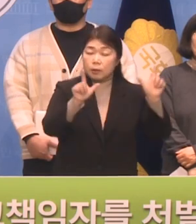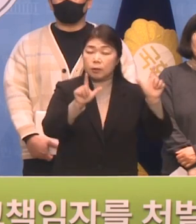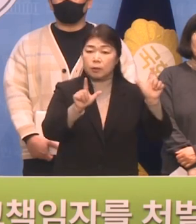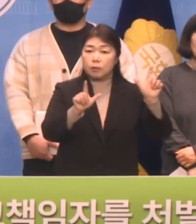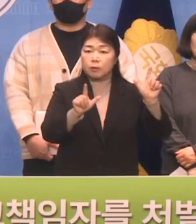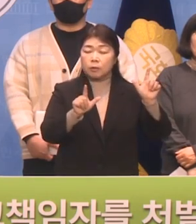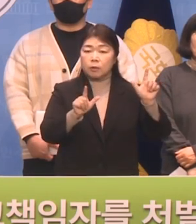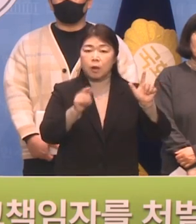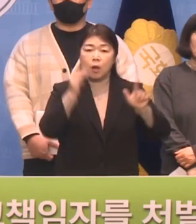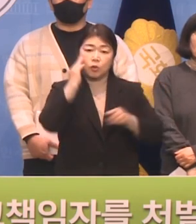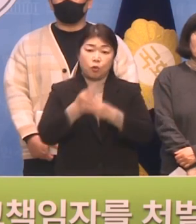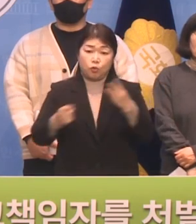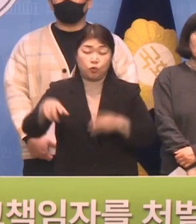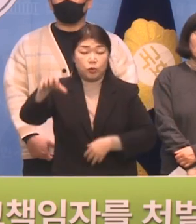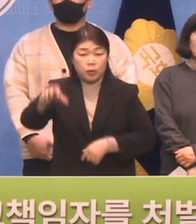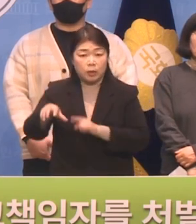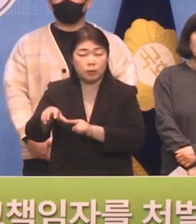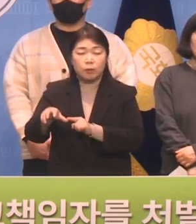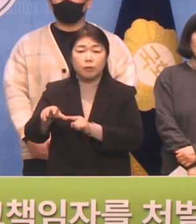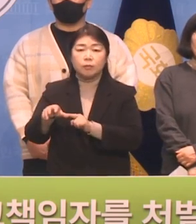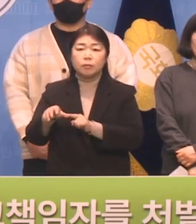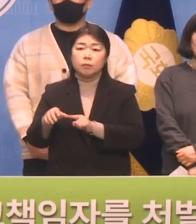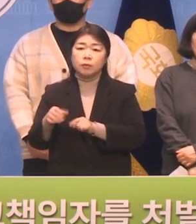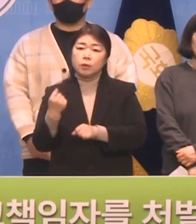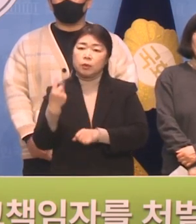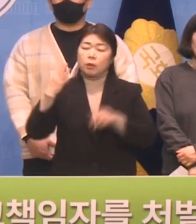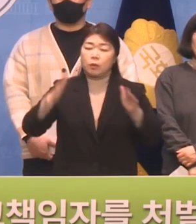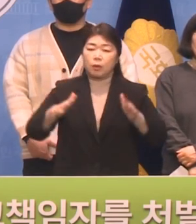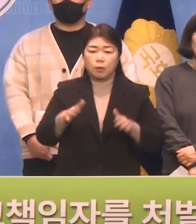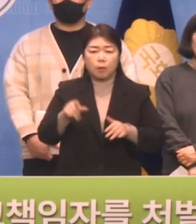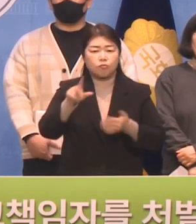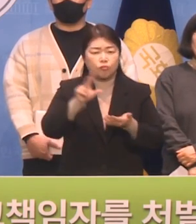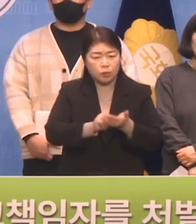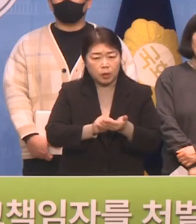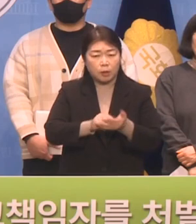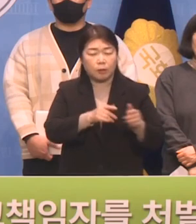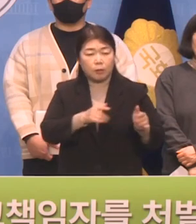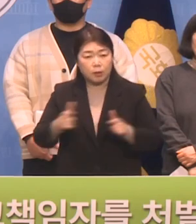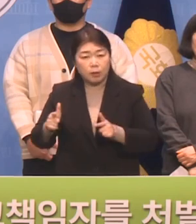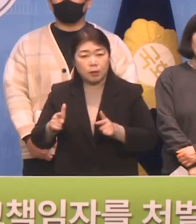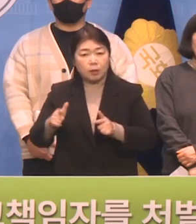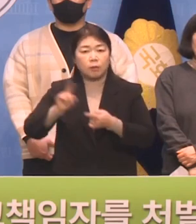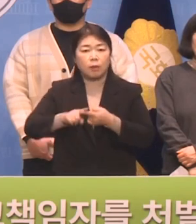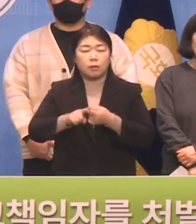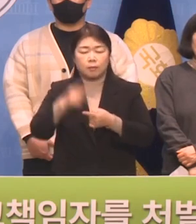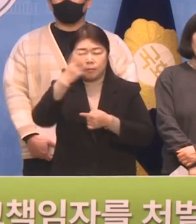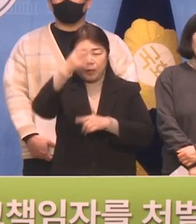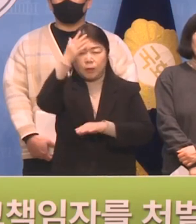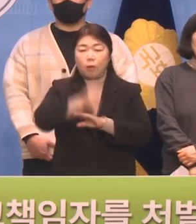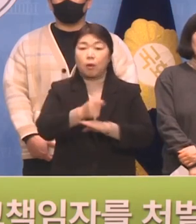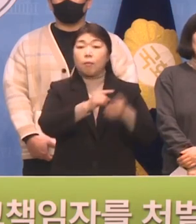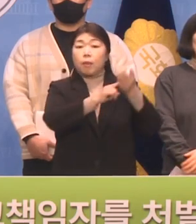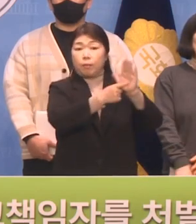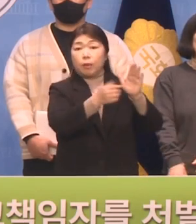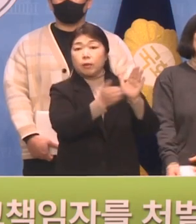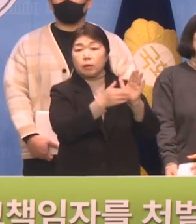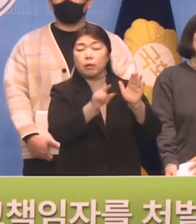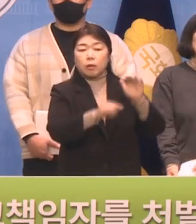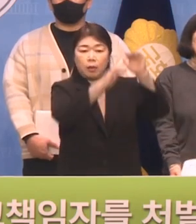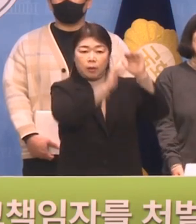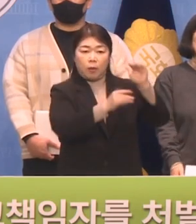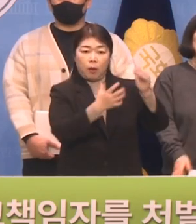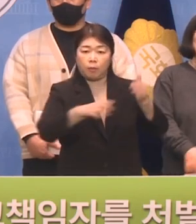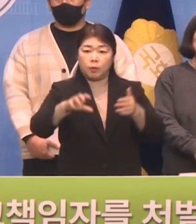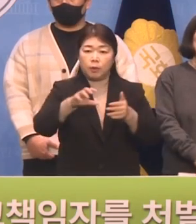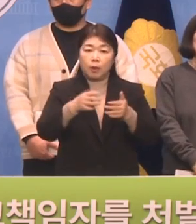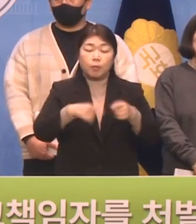그 청주에서 그동안의 구조적인 문제와 관련한 발표가 있었는데요. 오늘 이 내용을 함께